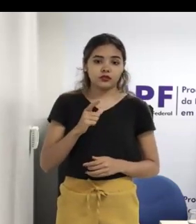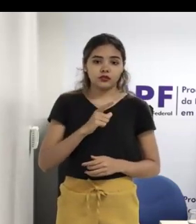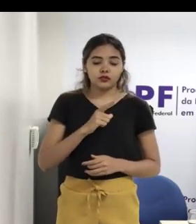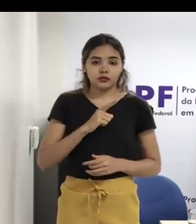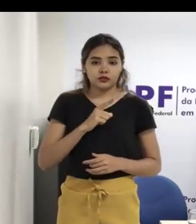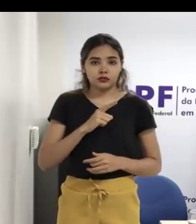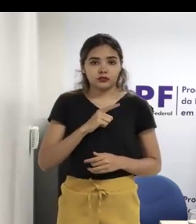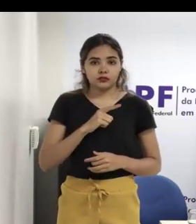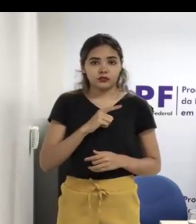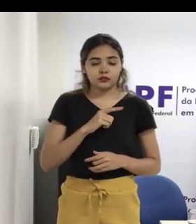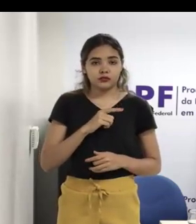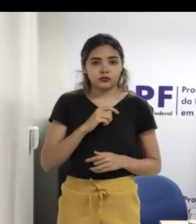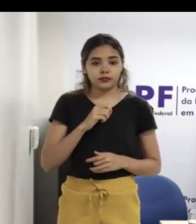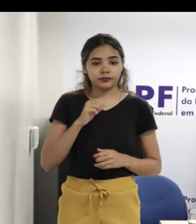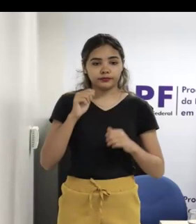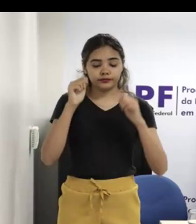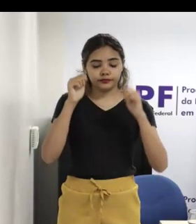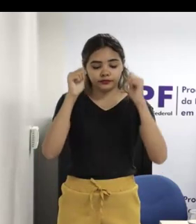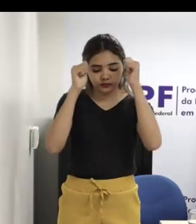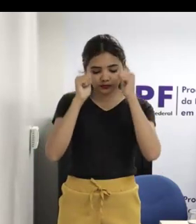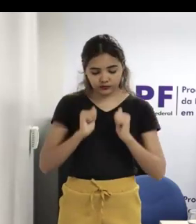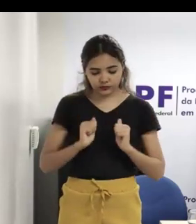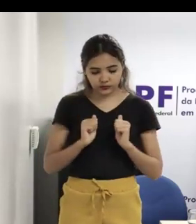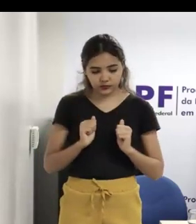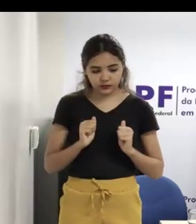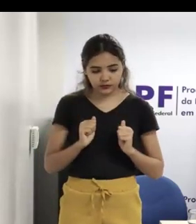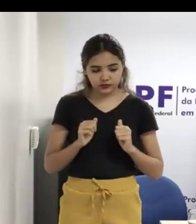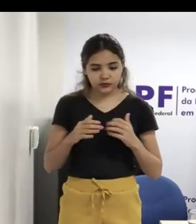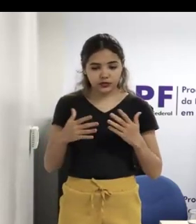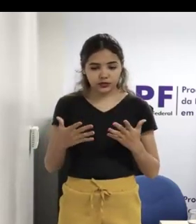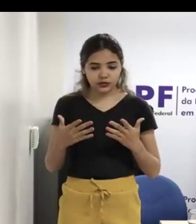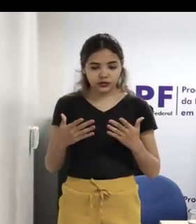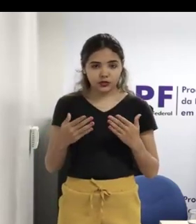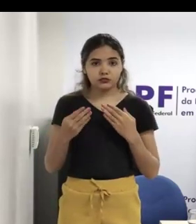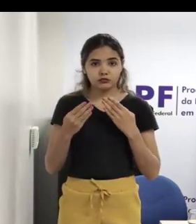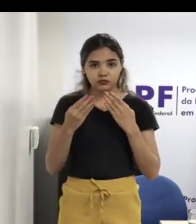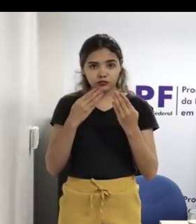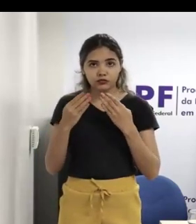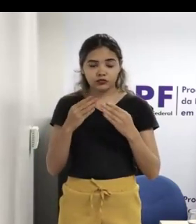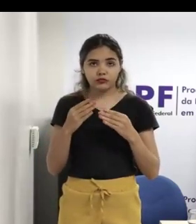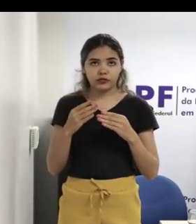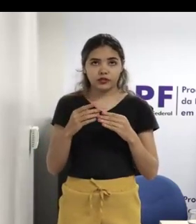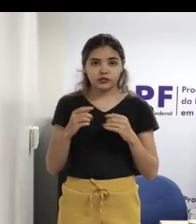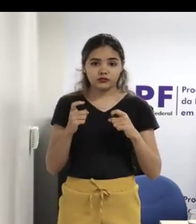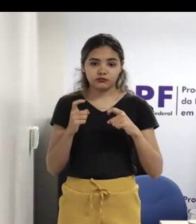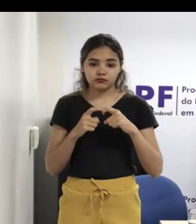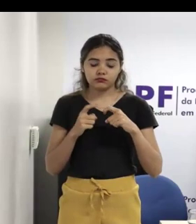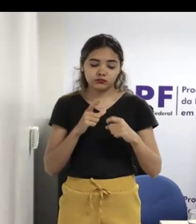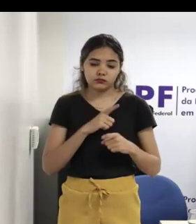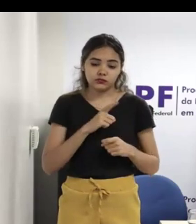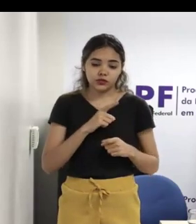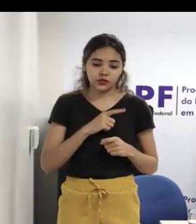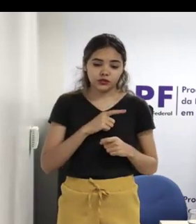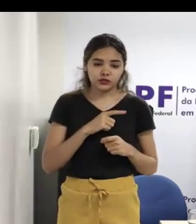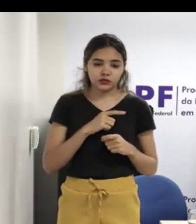terapias ele tem várias pessoas que estão ali em contato com ele ali então é importante essas pessoas saberem o